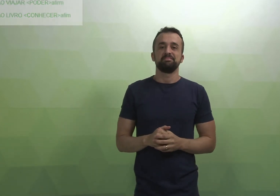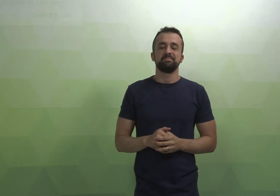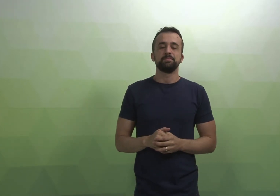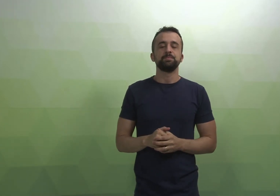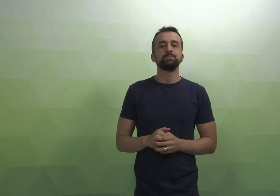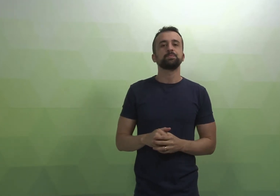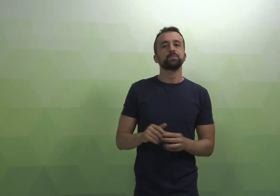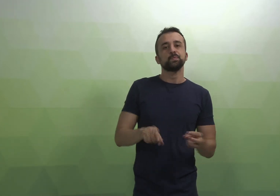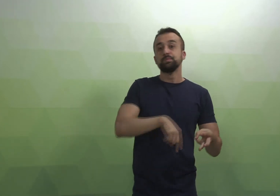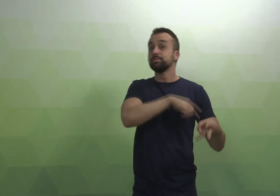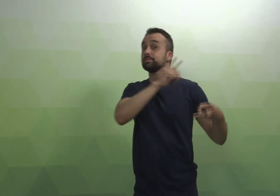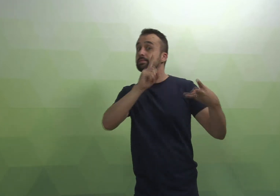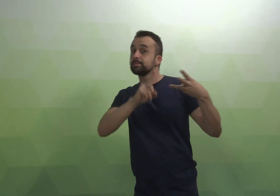cabeça.